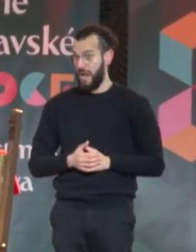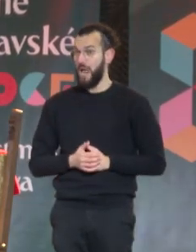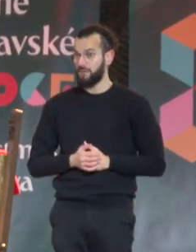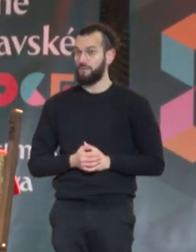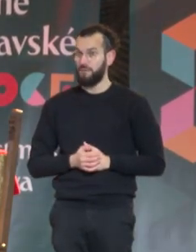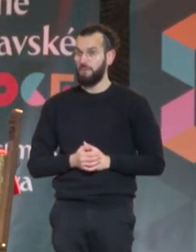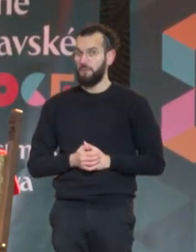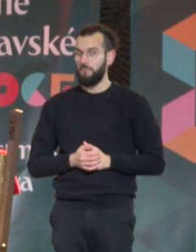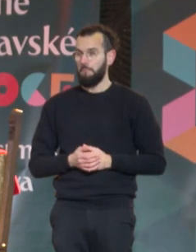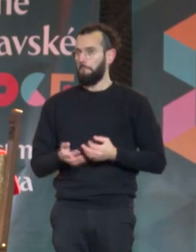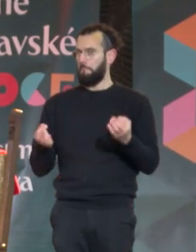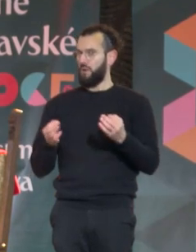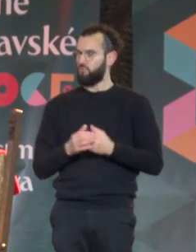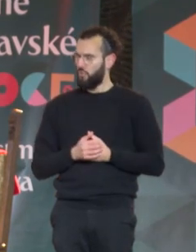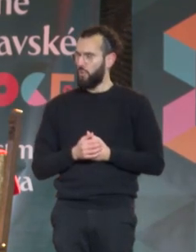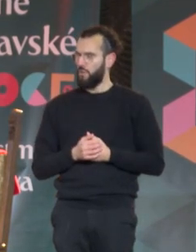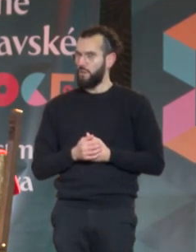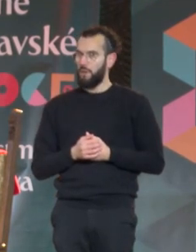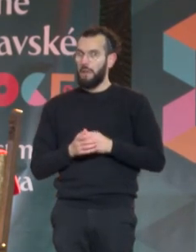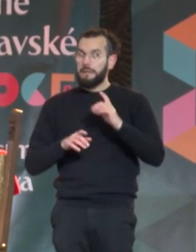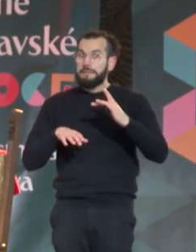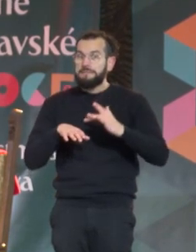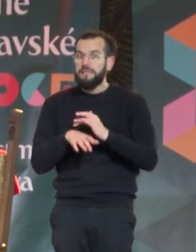mať pocit, že sa aspoň niečo deje.